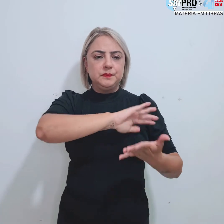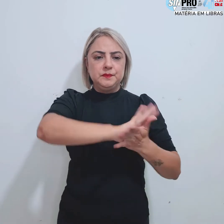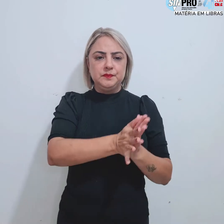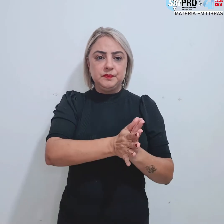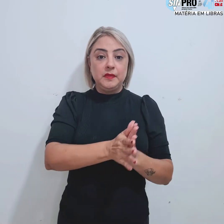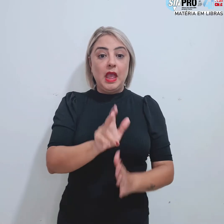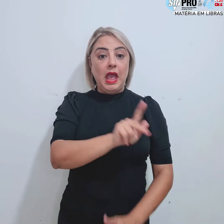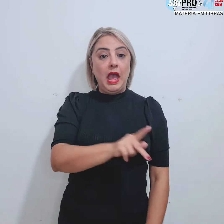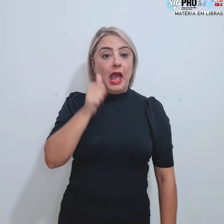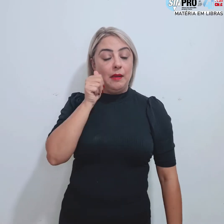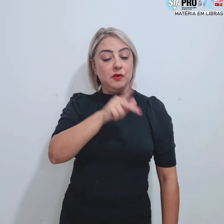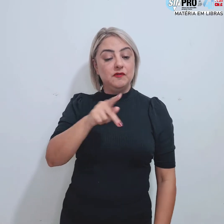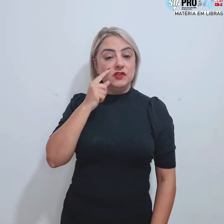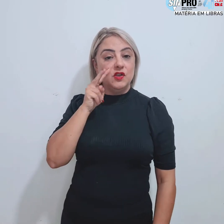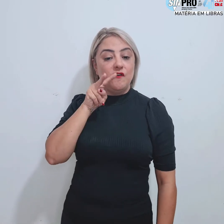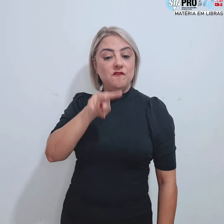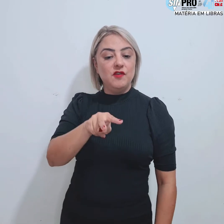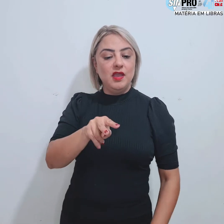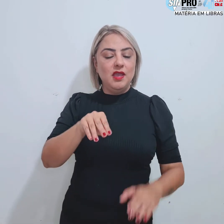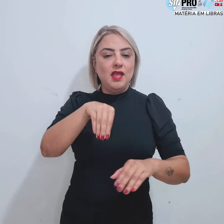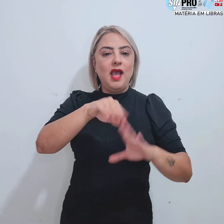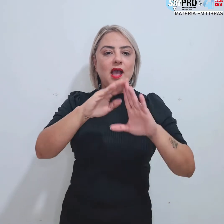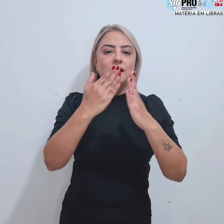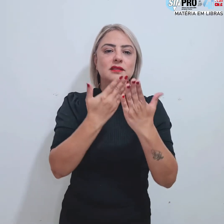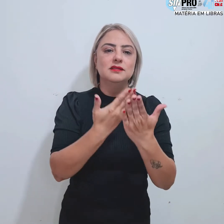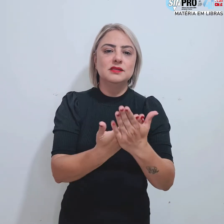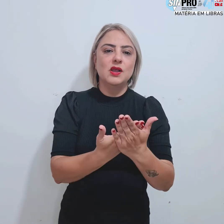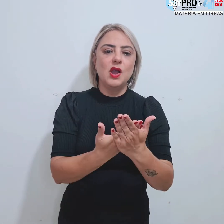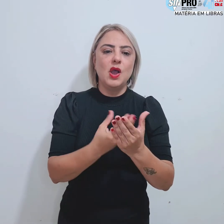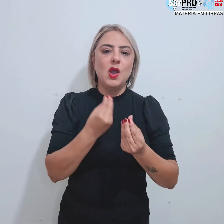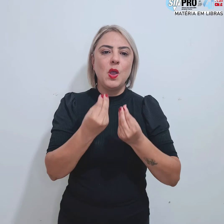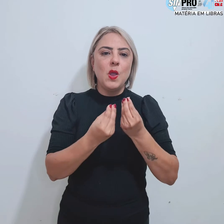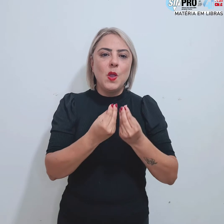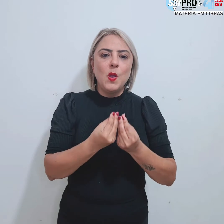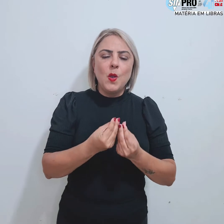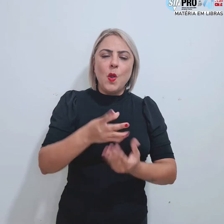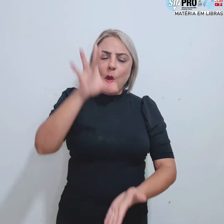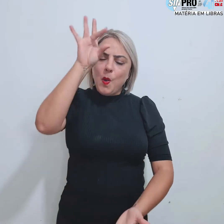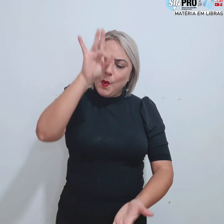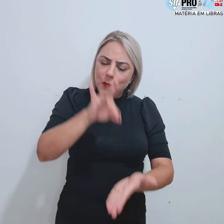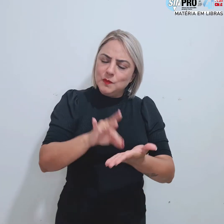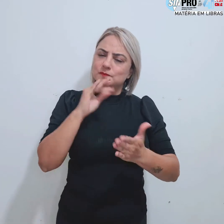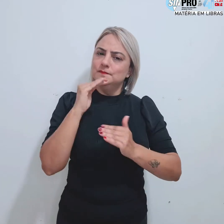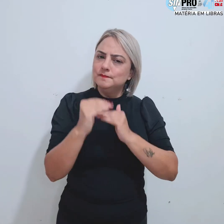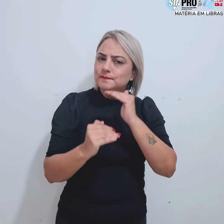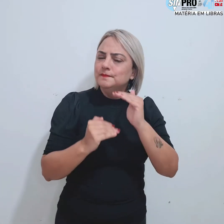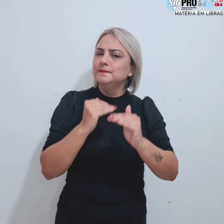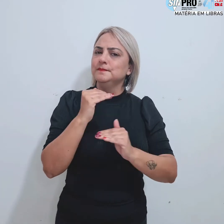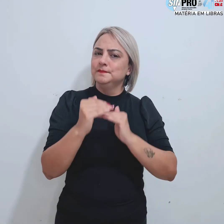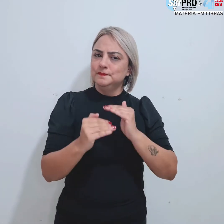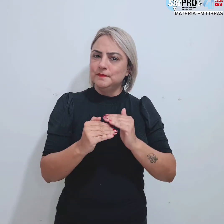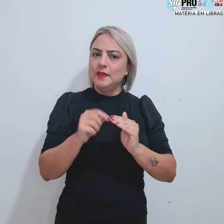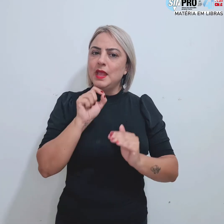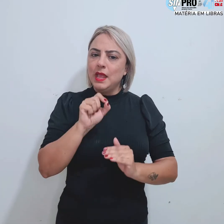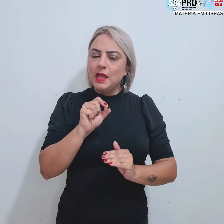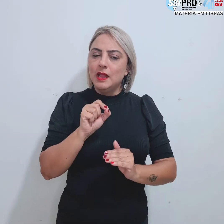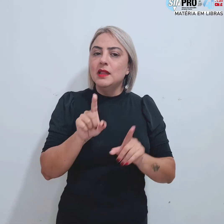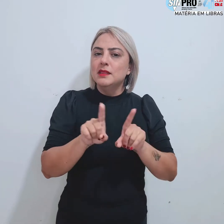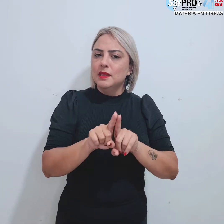A professora enxerga o espaço escolar como definitivo neste processo, sendo,